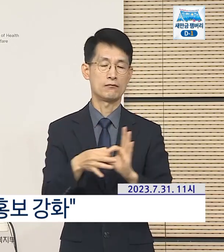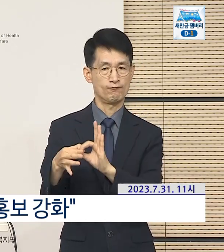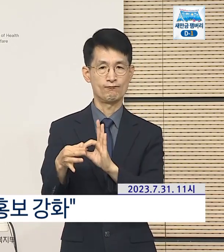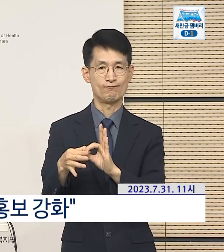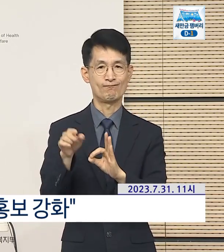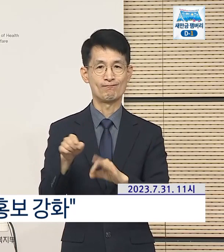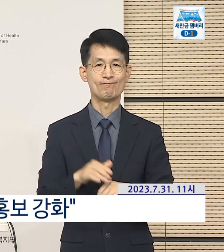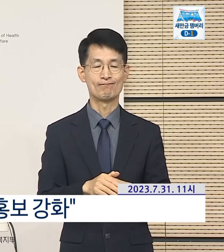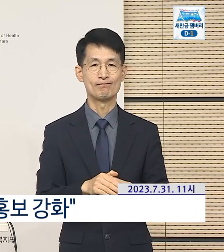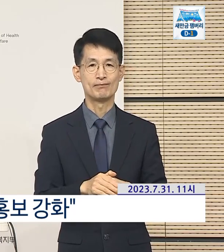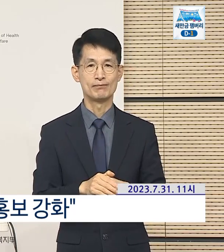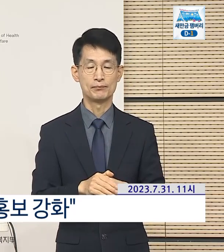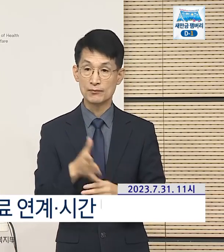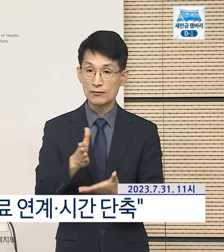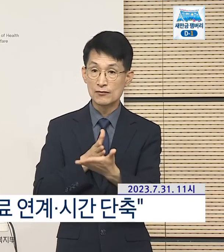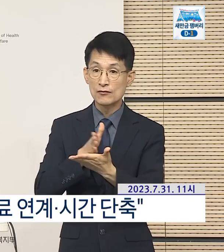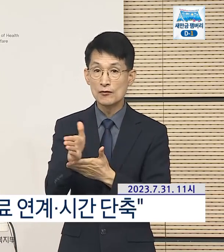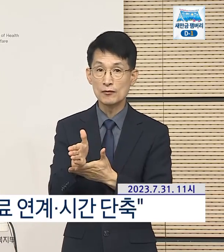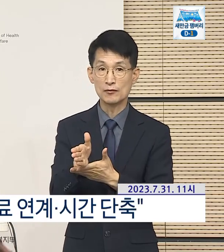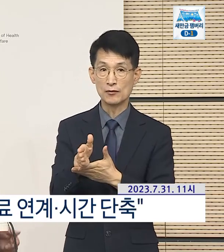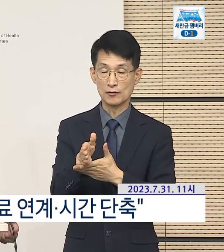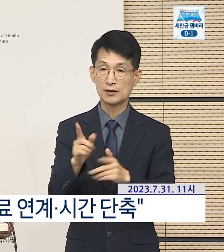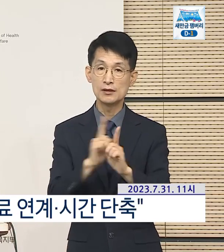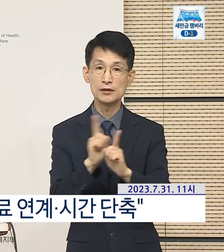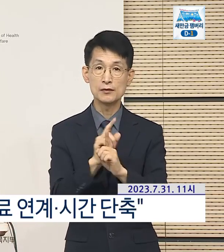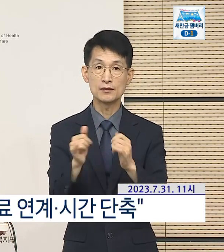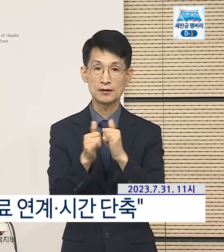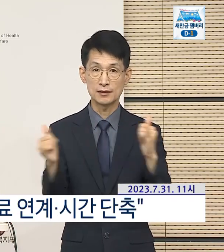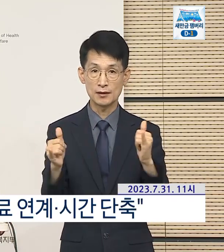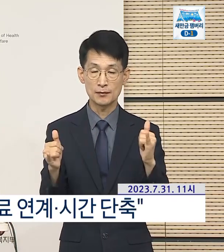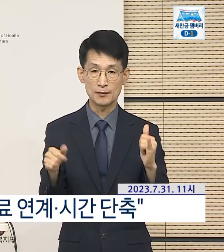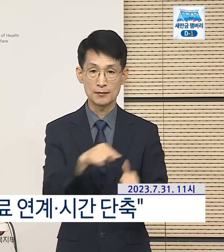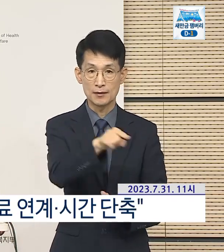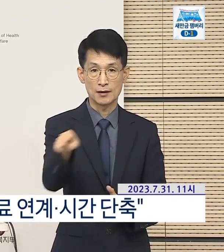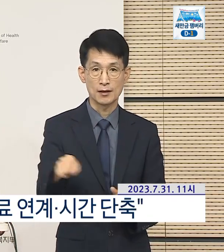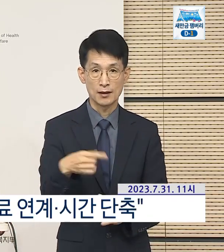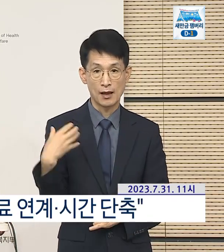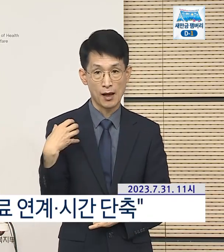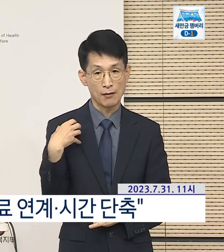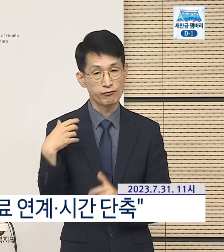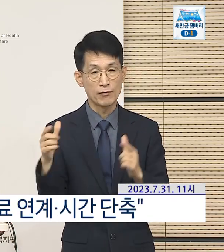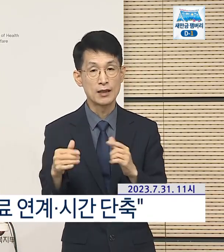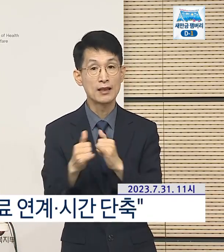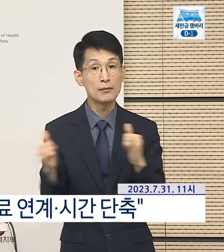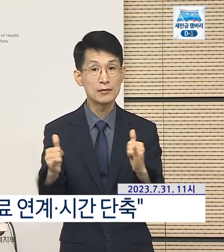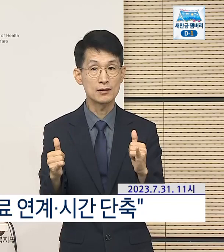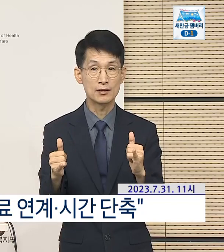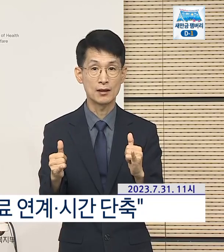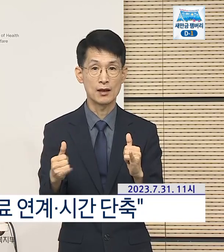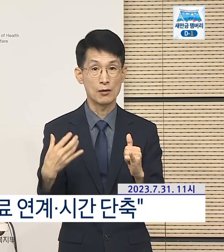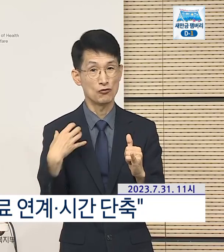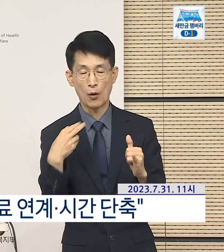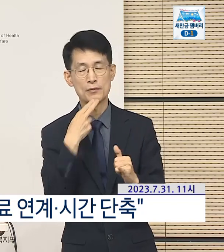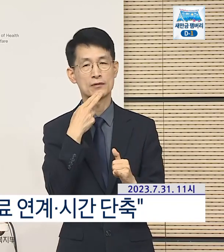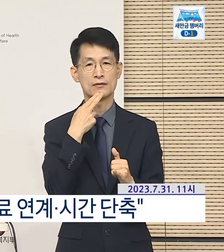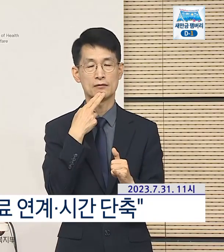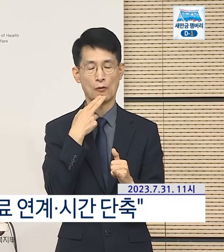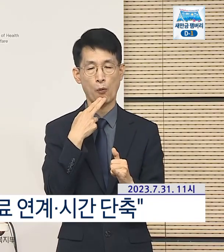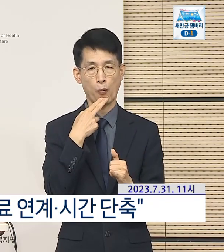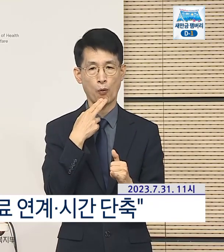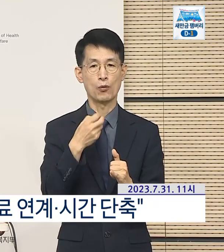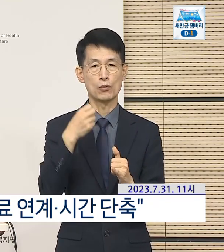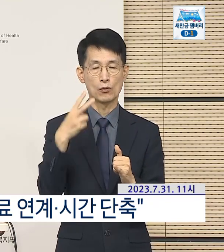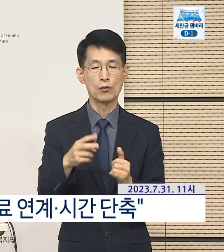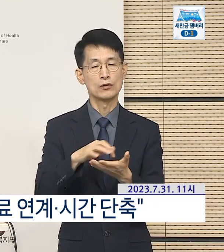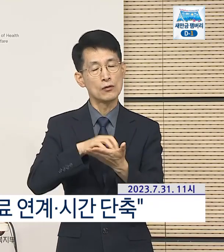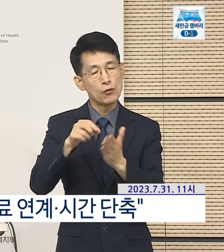인적 네트워크는 전문 치료인력의 중증 응급 대응 부담을 완화하여 인력의 이탈도 최소화하는 장점도